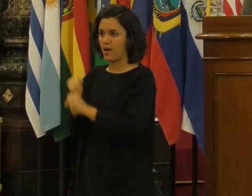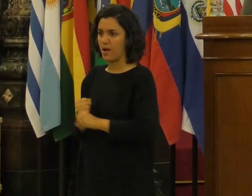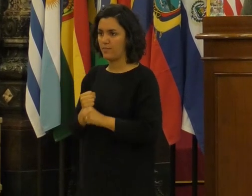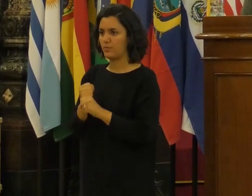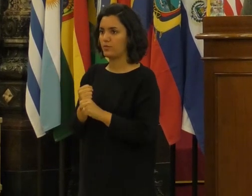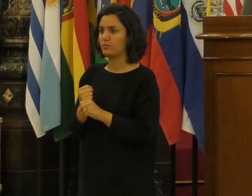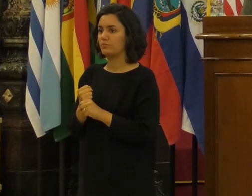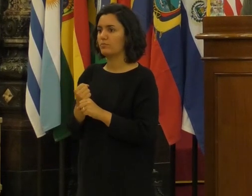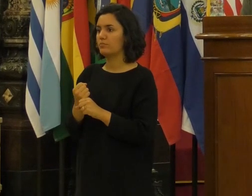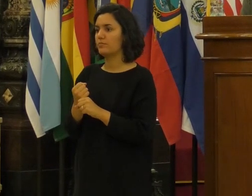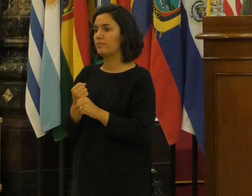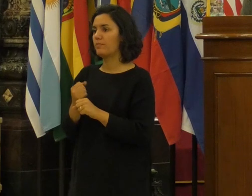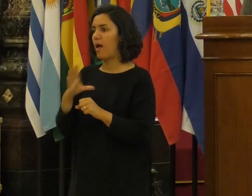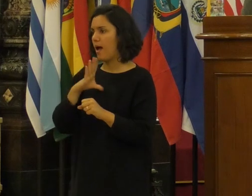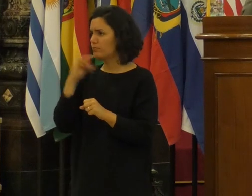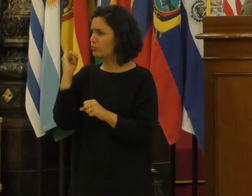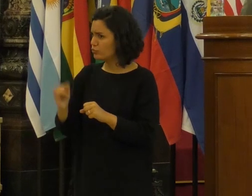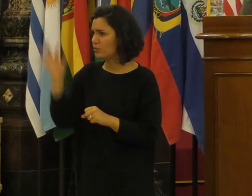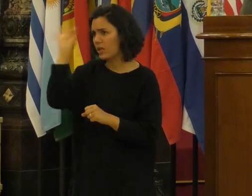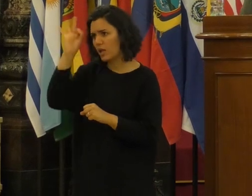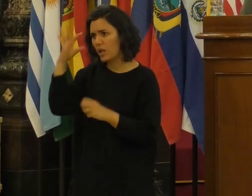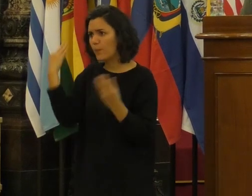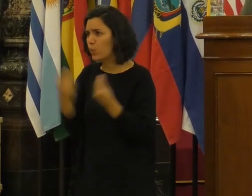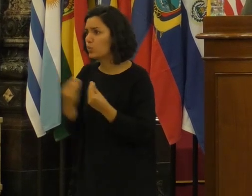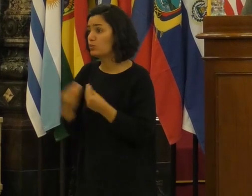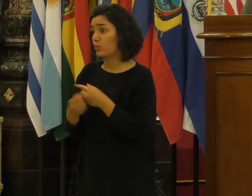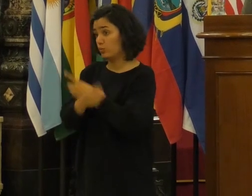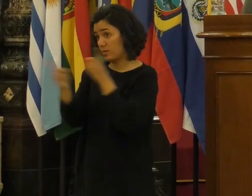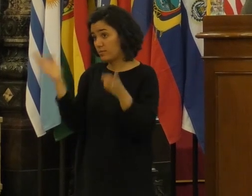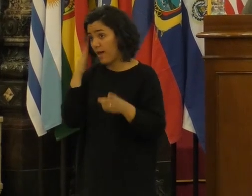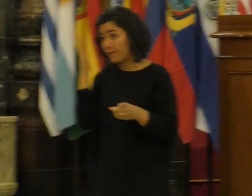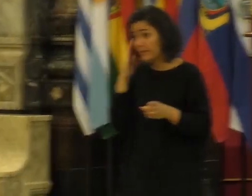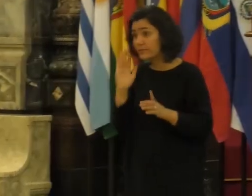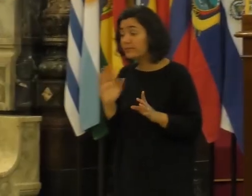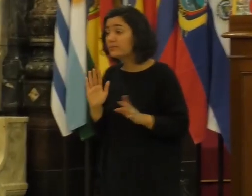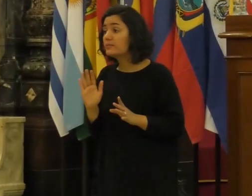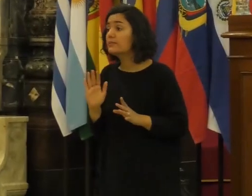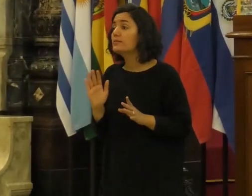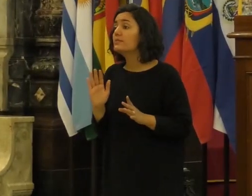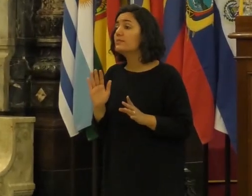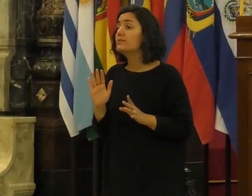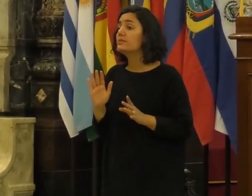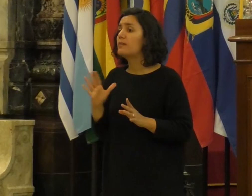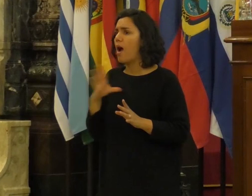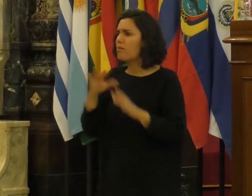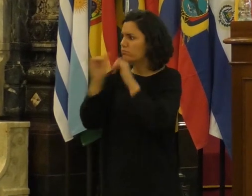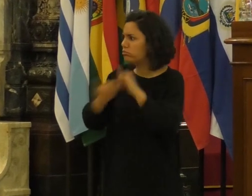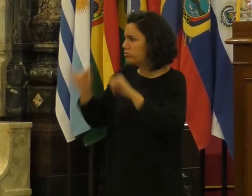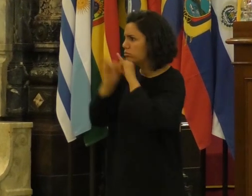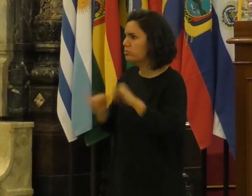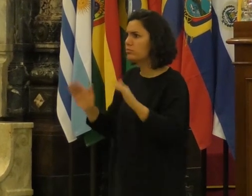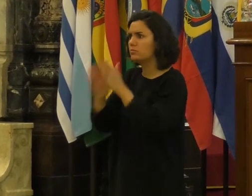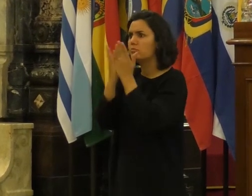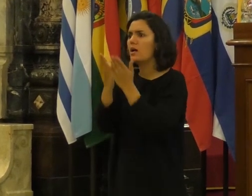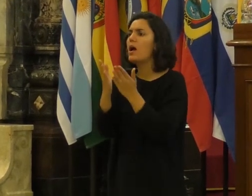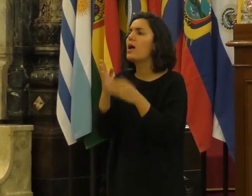Hay mucha literatura en inglés, efectivamente, porque como usted vio, hay una profusión muy grande de publicaciones en los